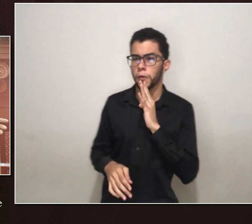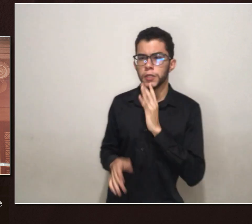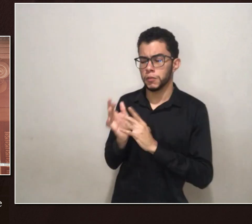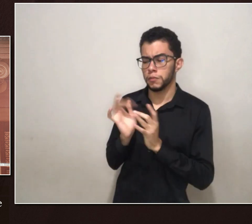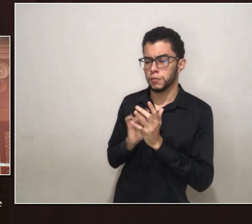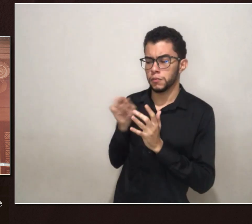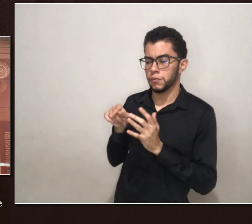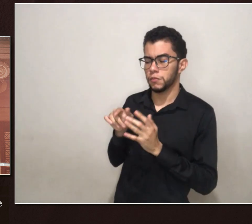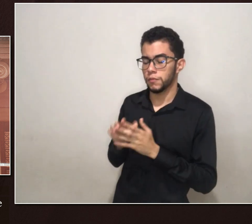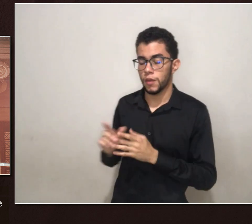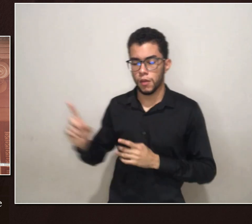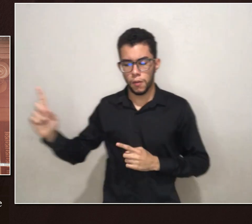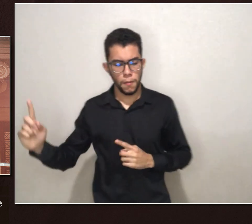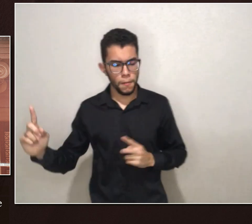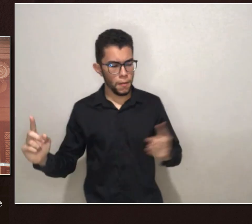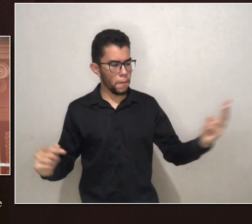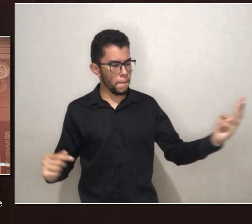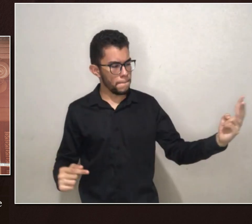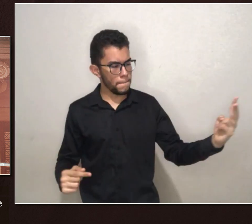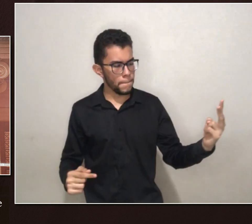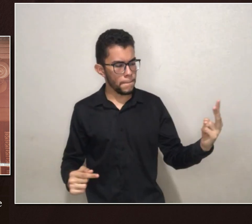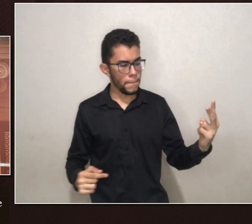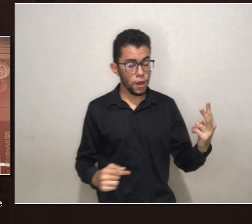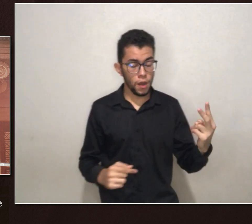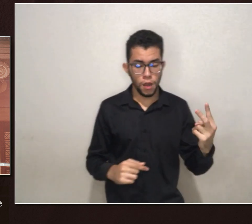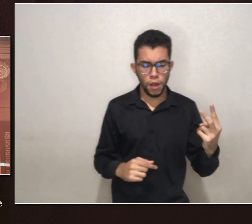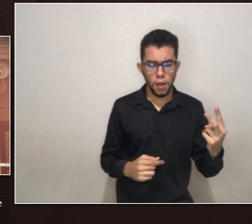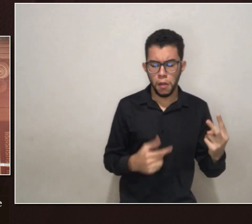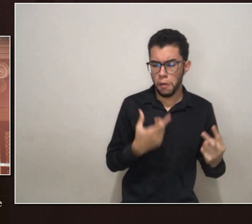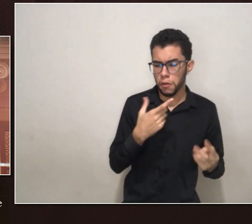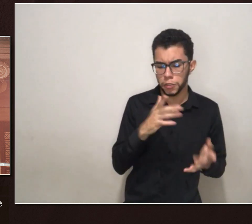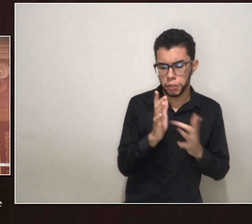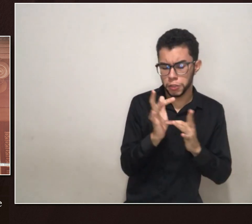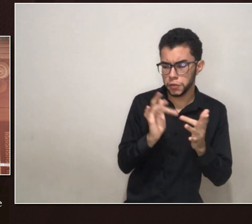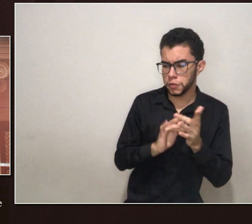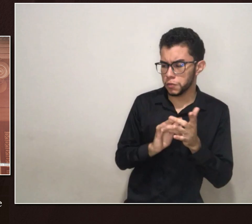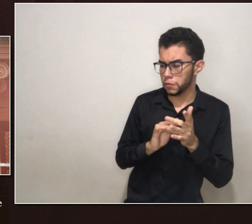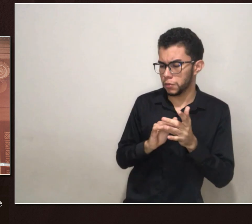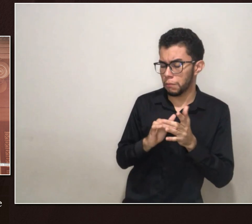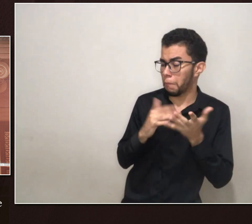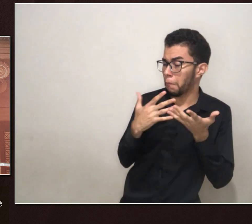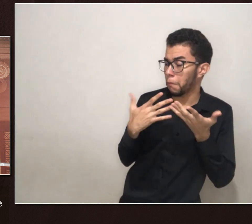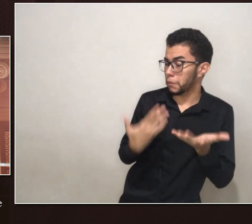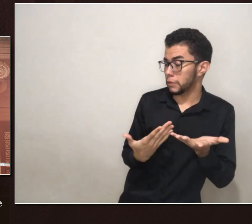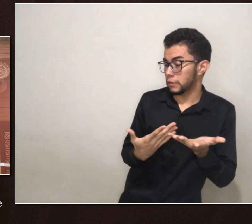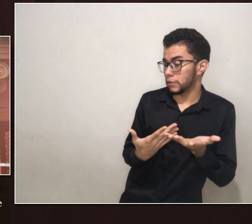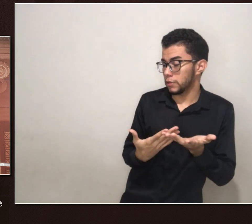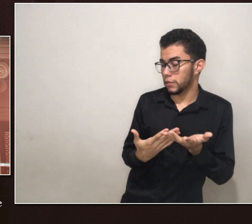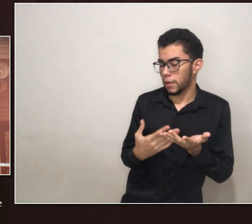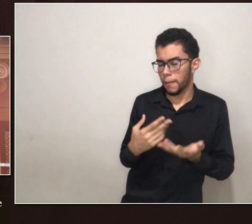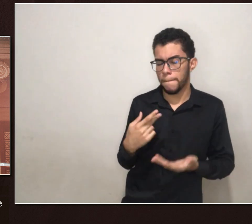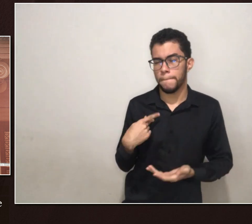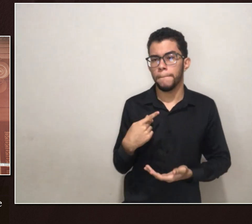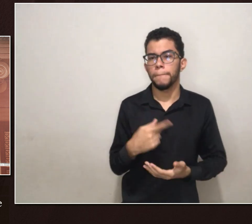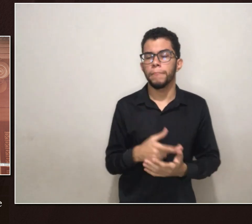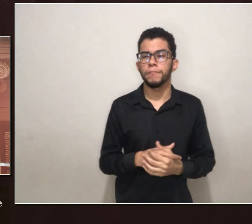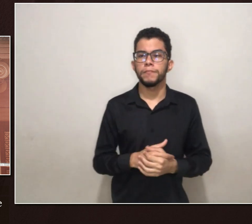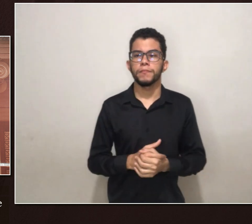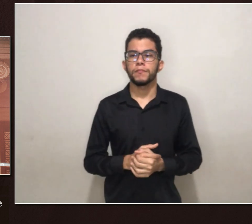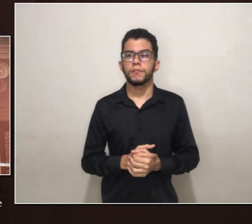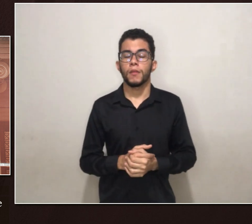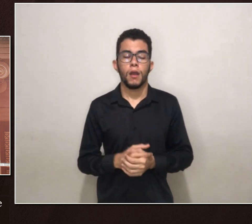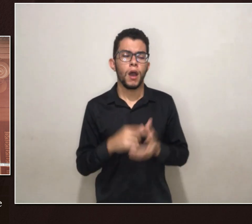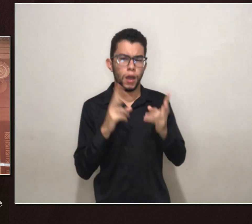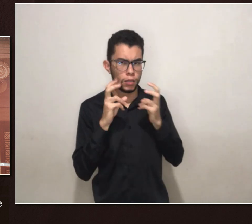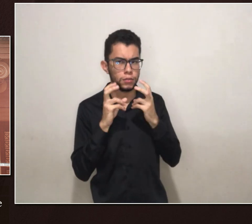você não sabe o que aconteceu com Jesus, o Nazareno, que era varão, profeta, presta atenção a